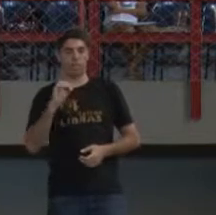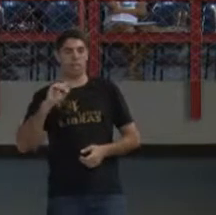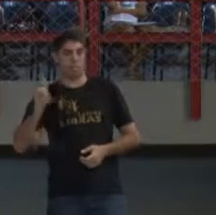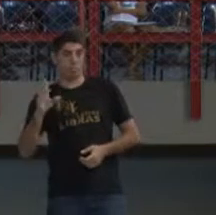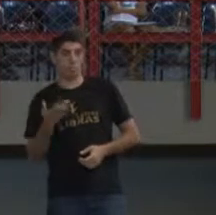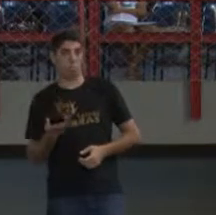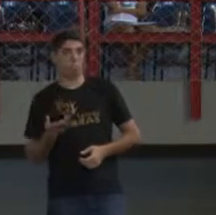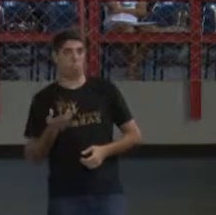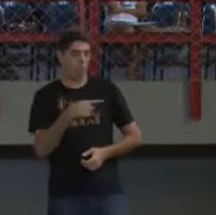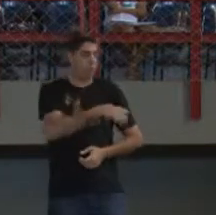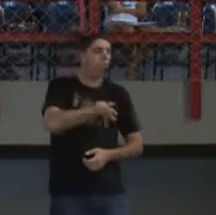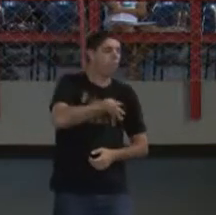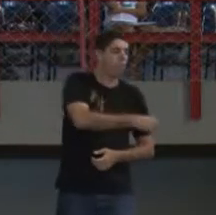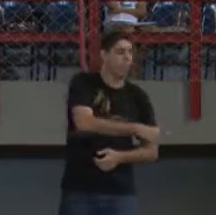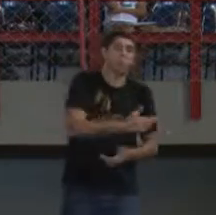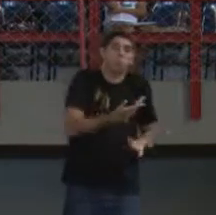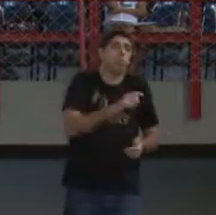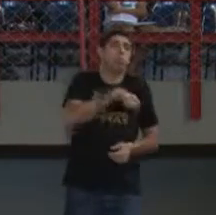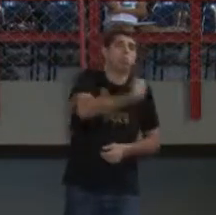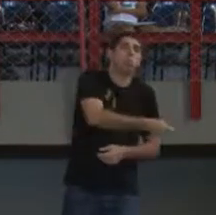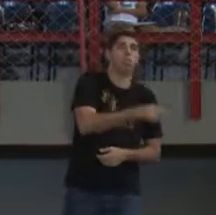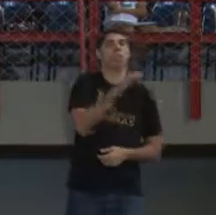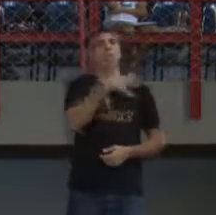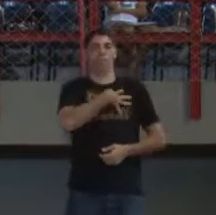de cidadão. A sociedade grega, ela era